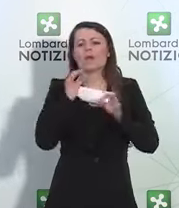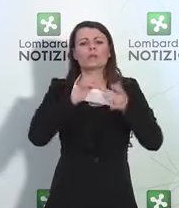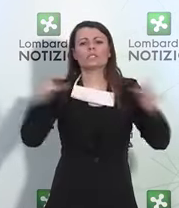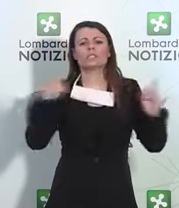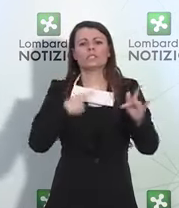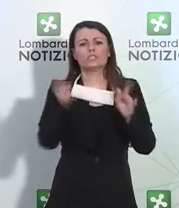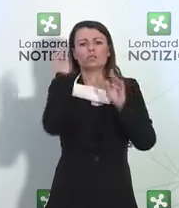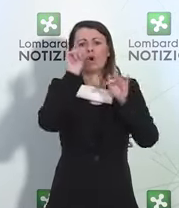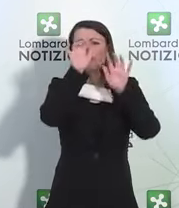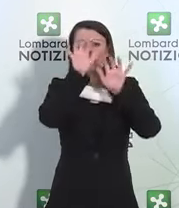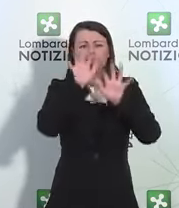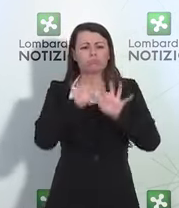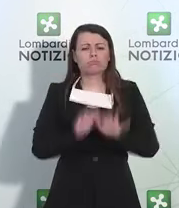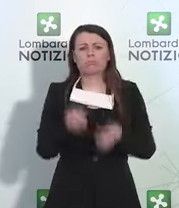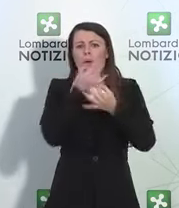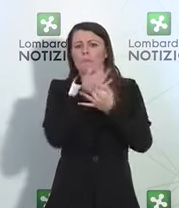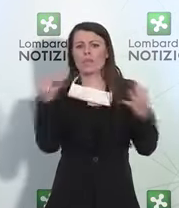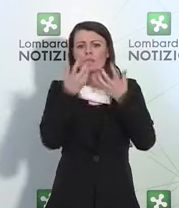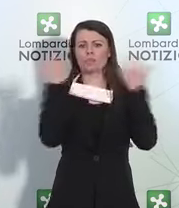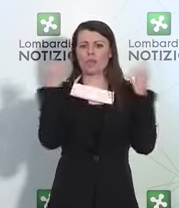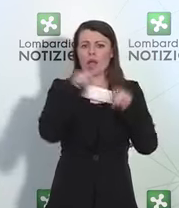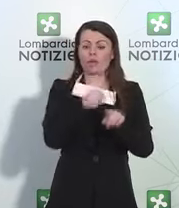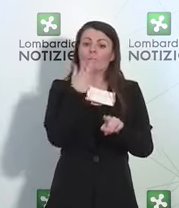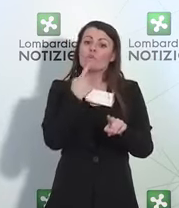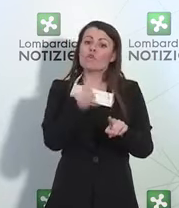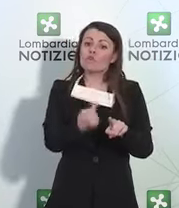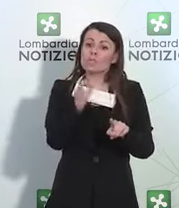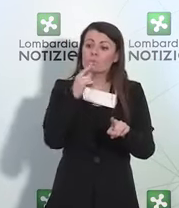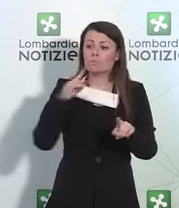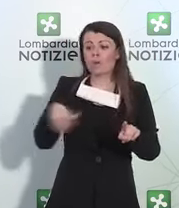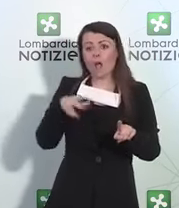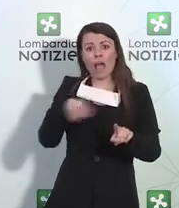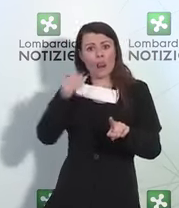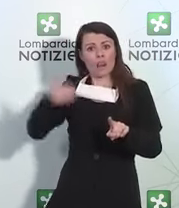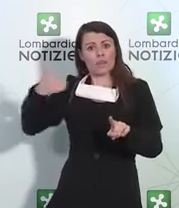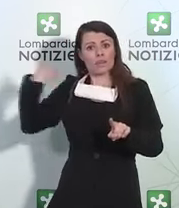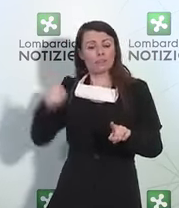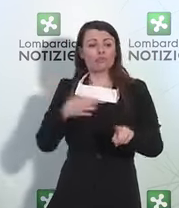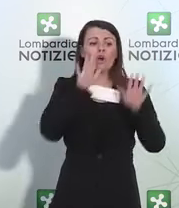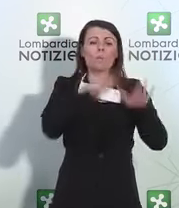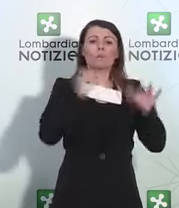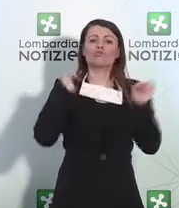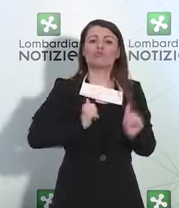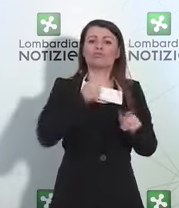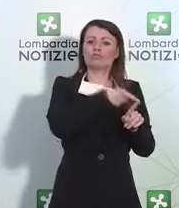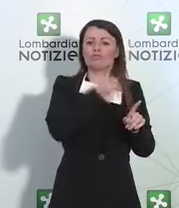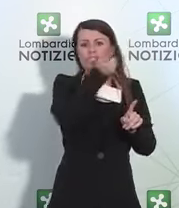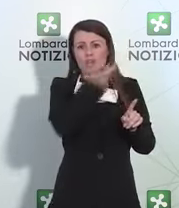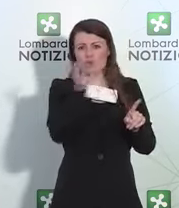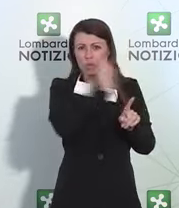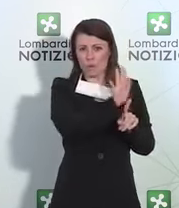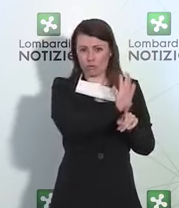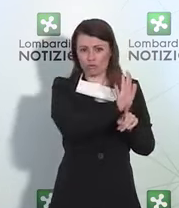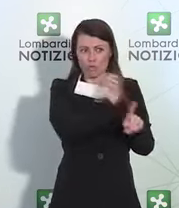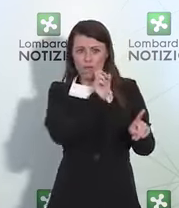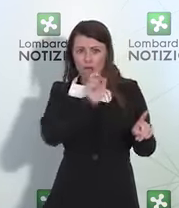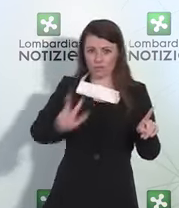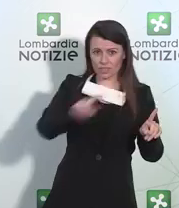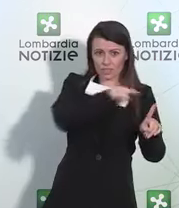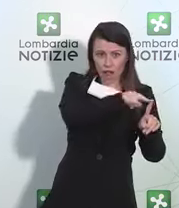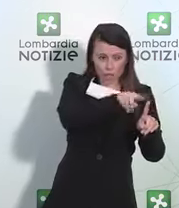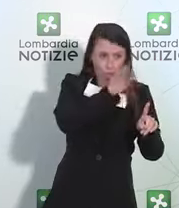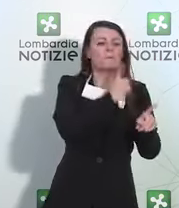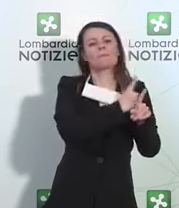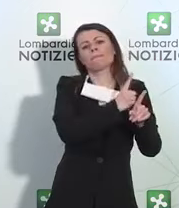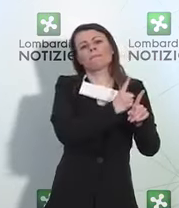voglio solo dire che i numeri che erano stati inizialmente indicati dalla protezione civile sono in fase già di modifica